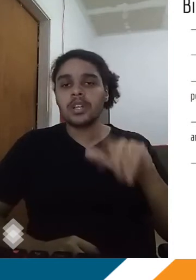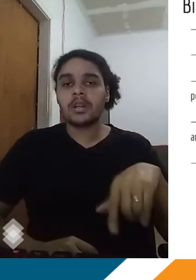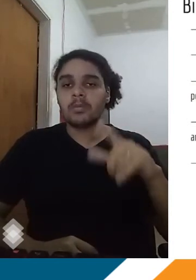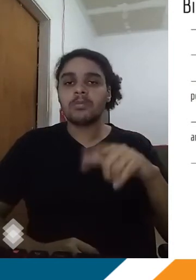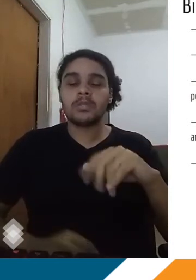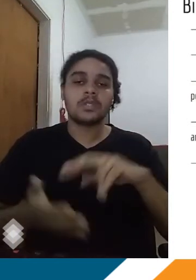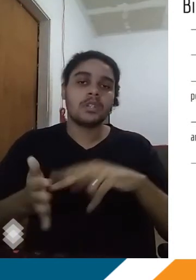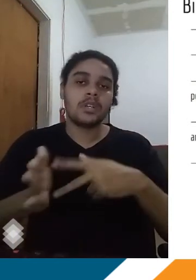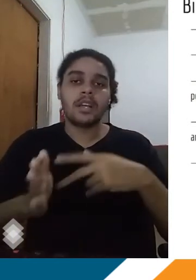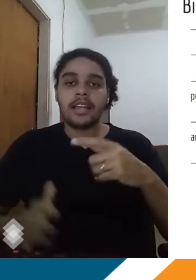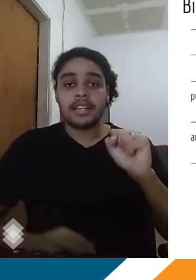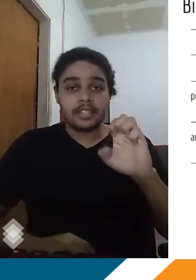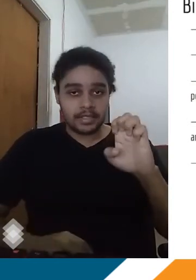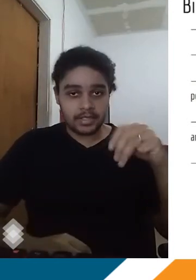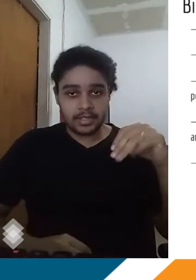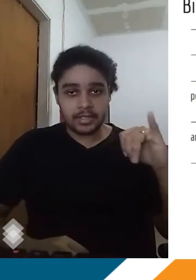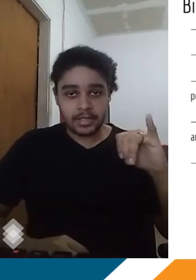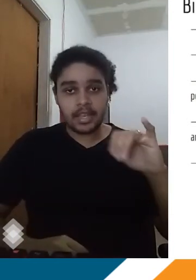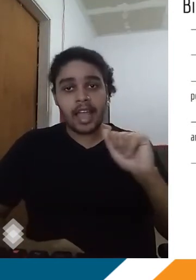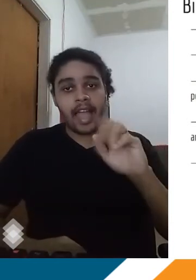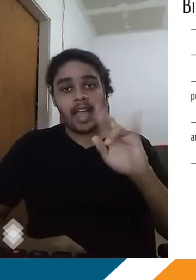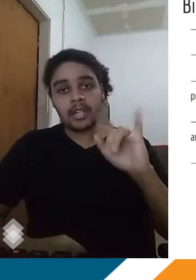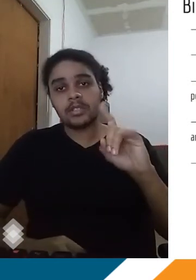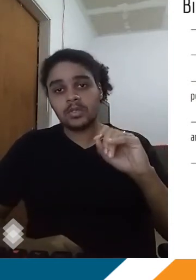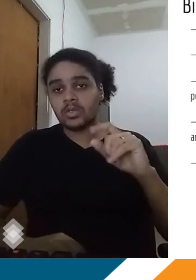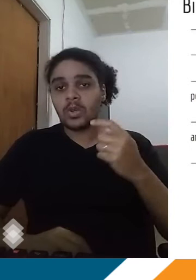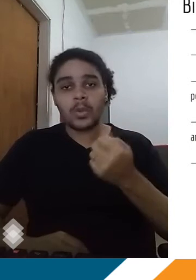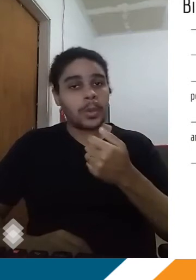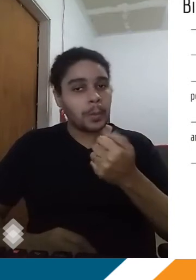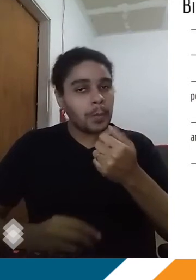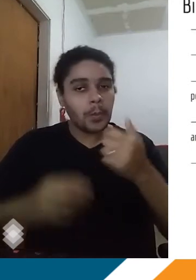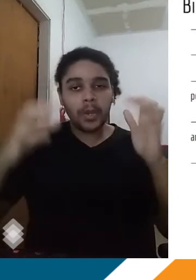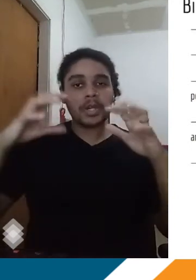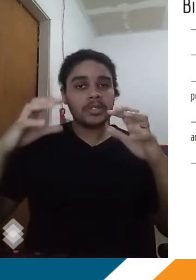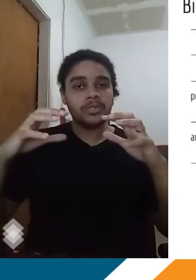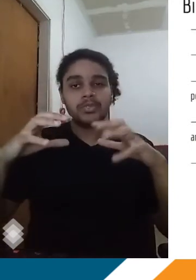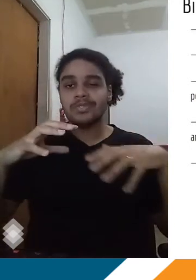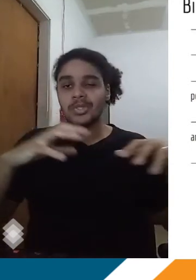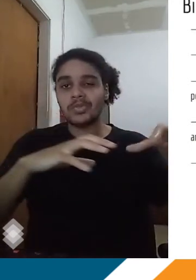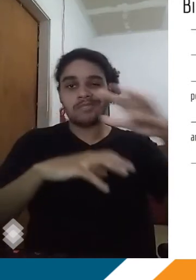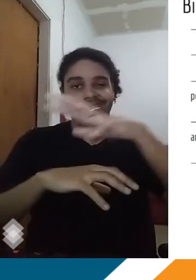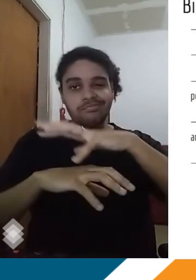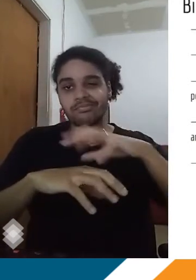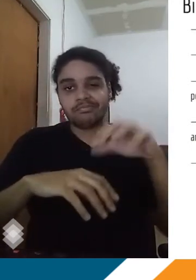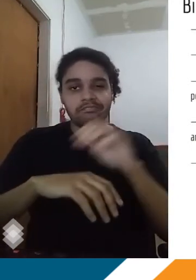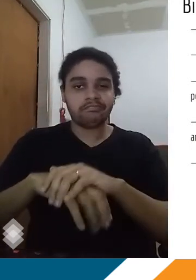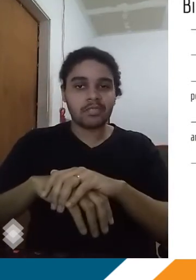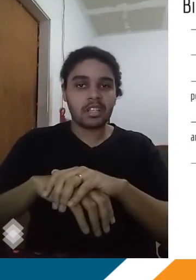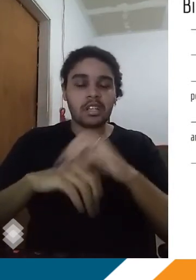muito relacionado a um clima semiárido, ou seja, chuvas porcamente distribuídas ao longo do ano.